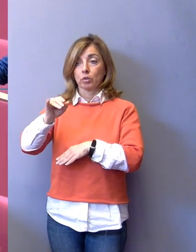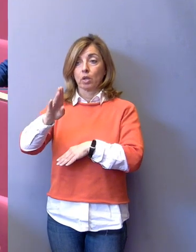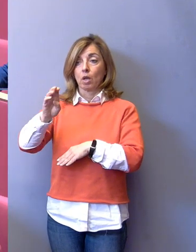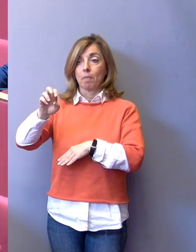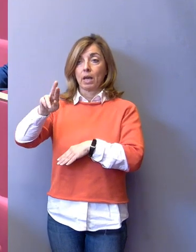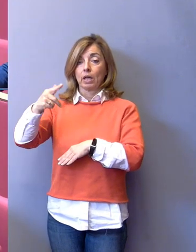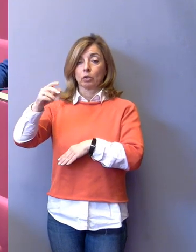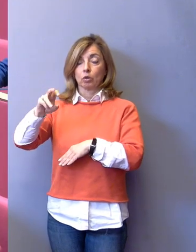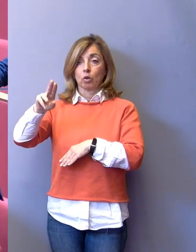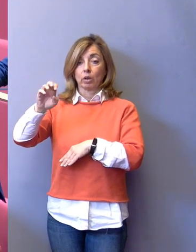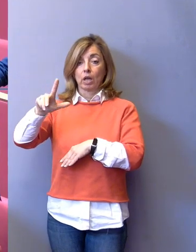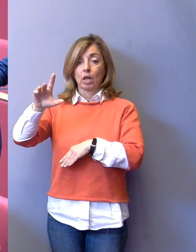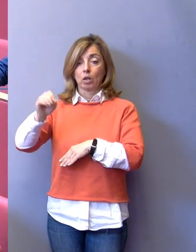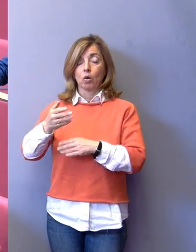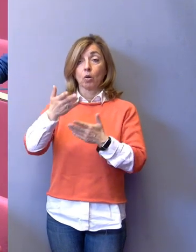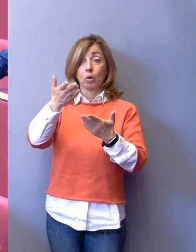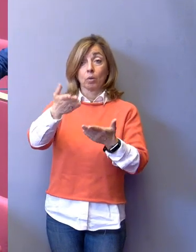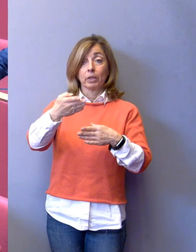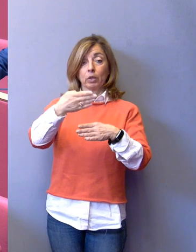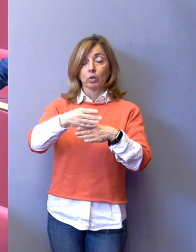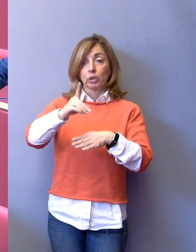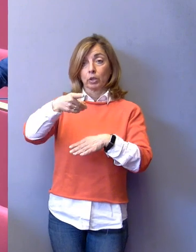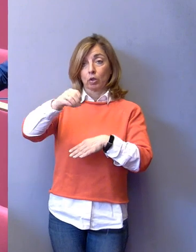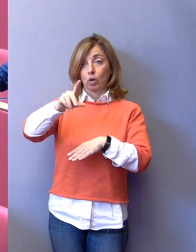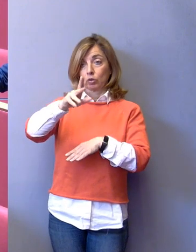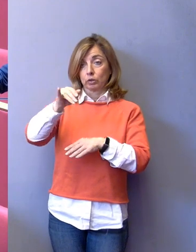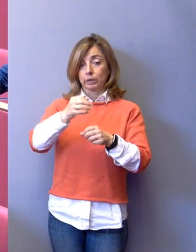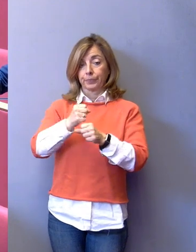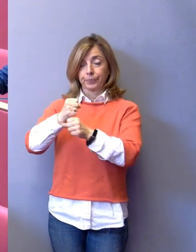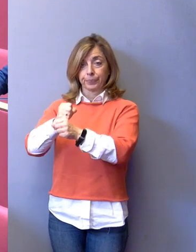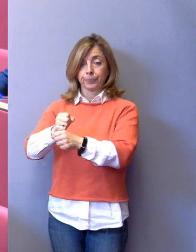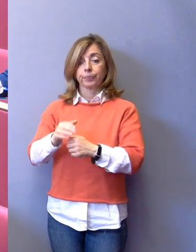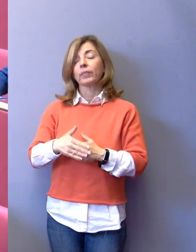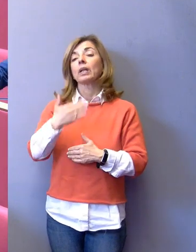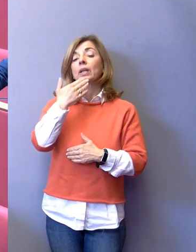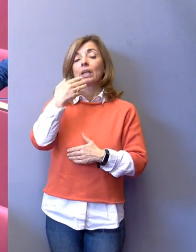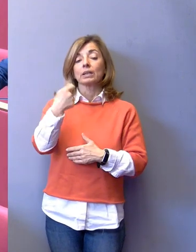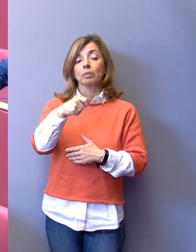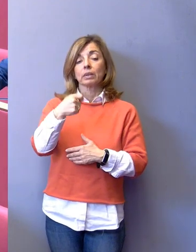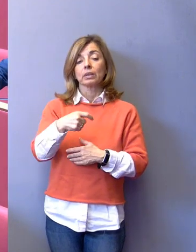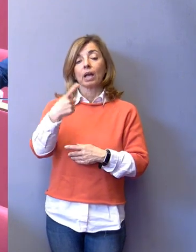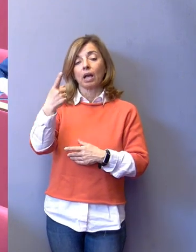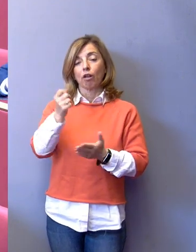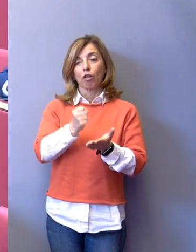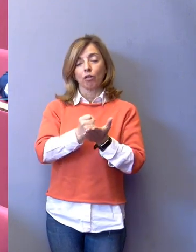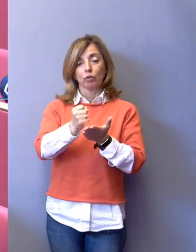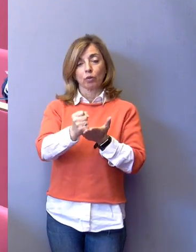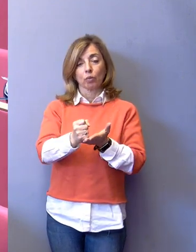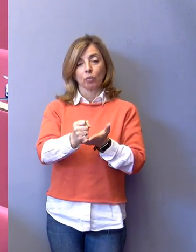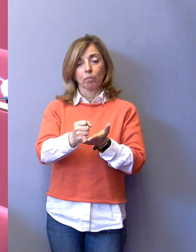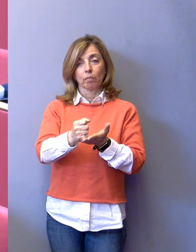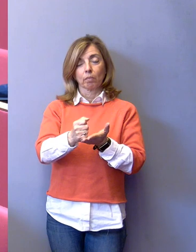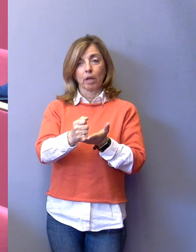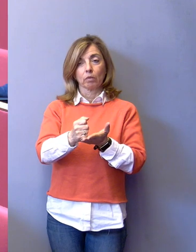bertorello prego consigliere Gozzi Qual è la parola Grazie Presidente dunque si tratta di una pratica che abbiamo